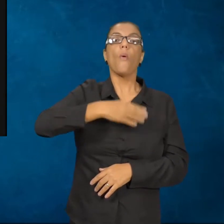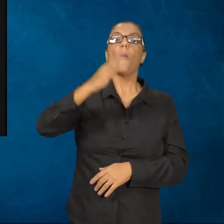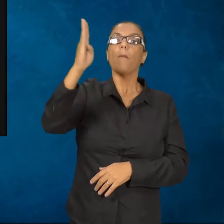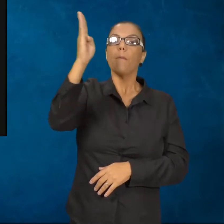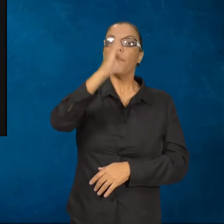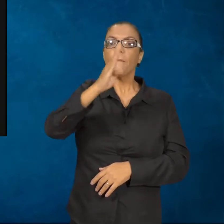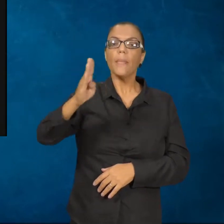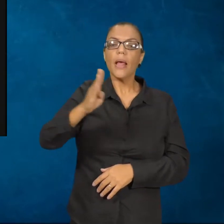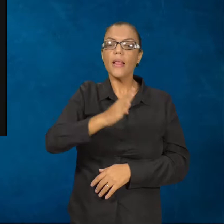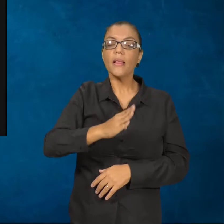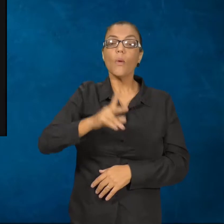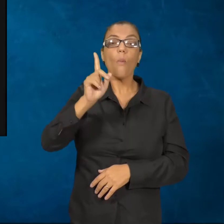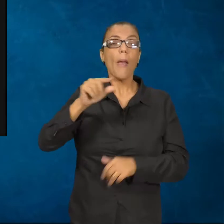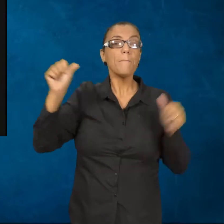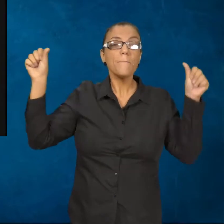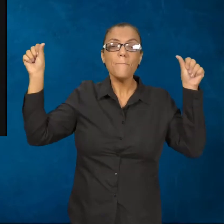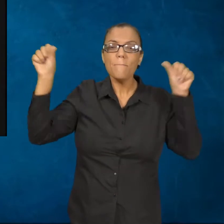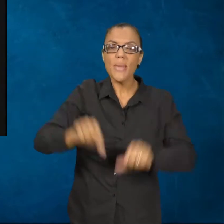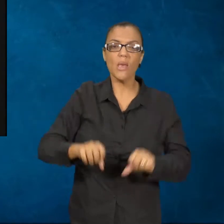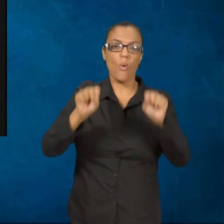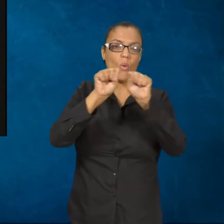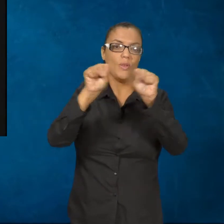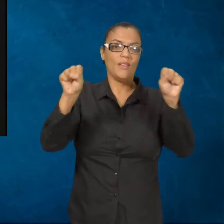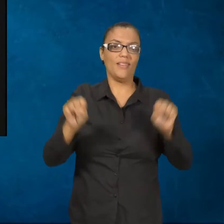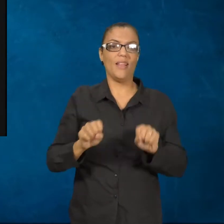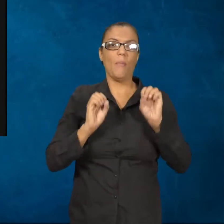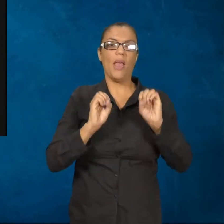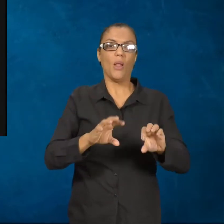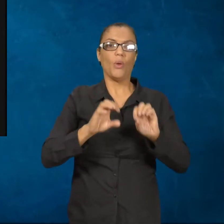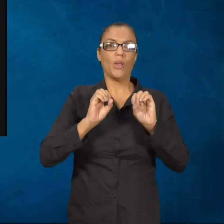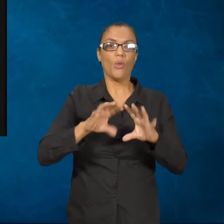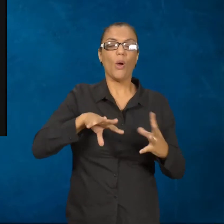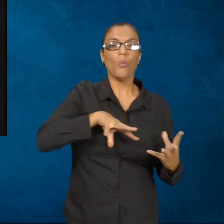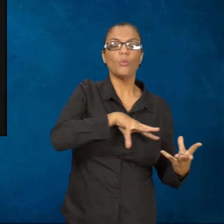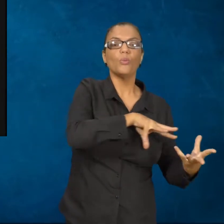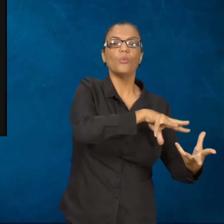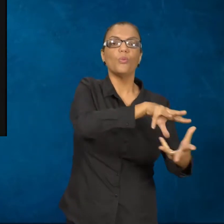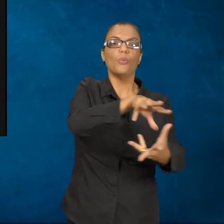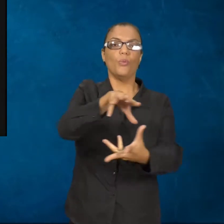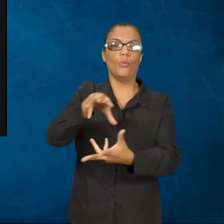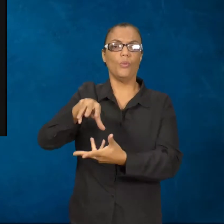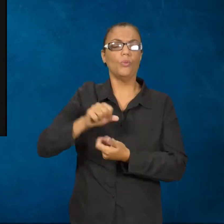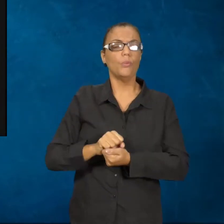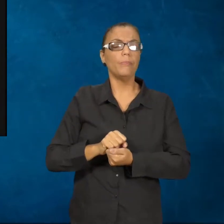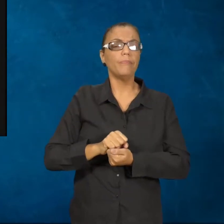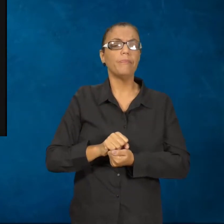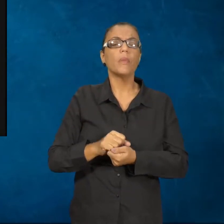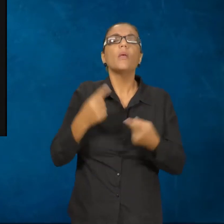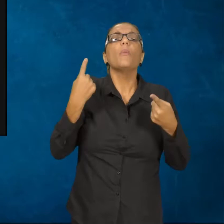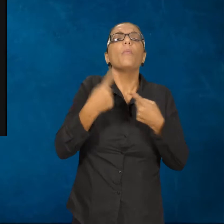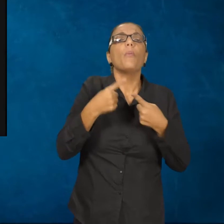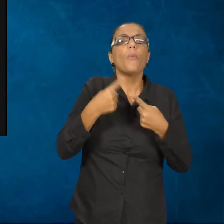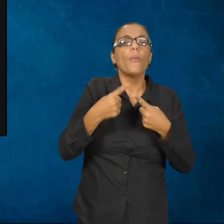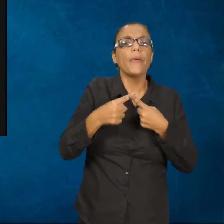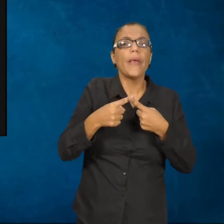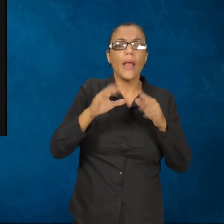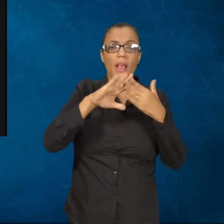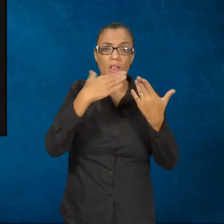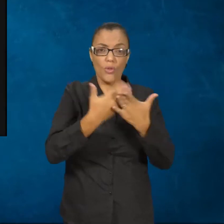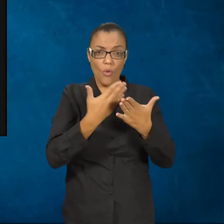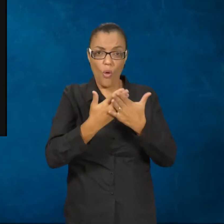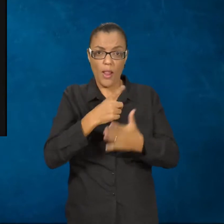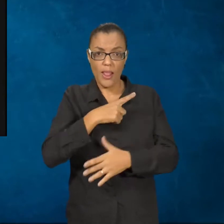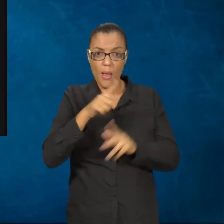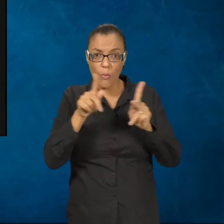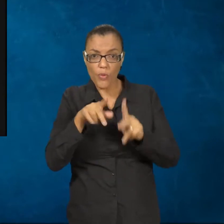não o pior, um dos piores sistemas educacionais do mundo. Por quê? A escola tem